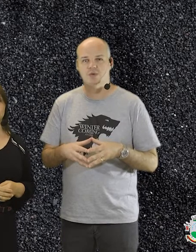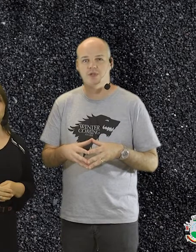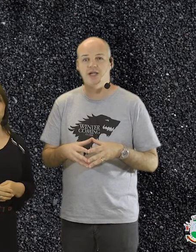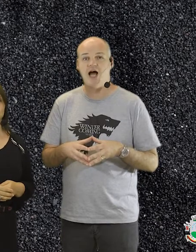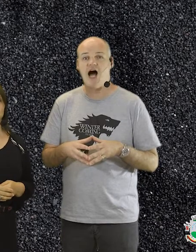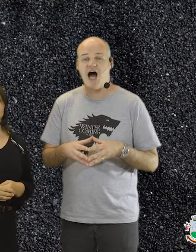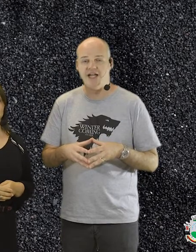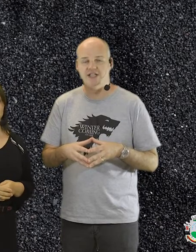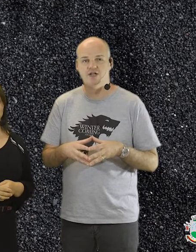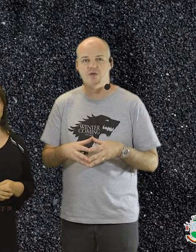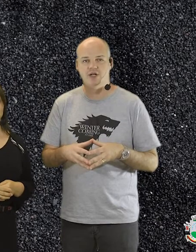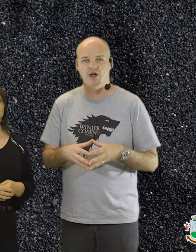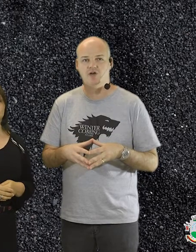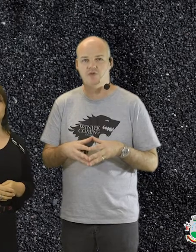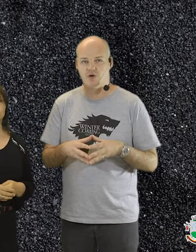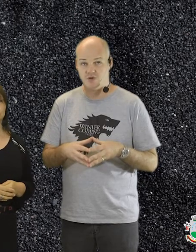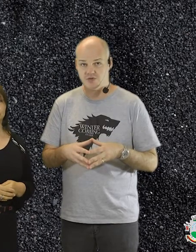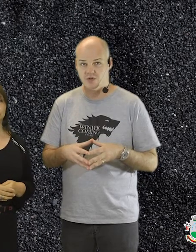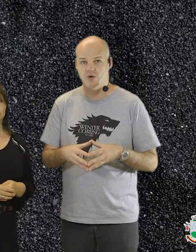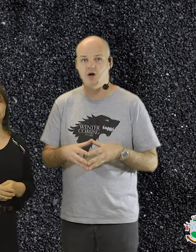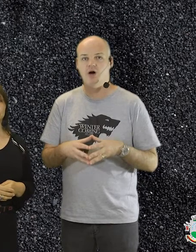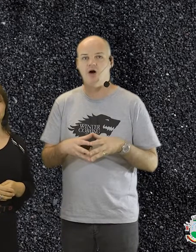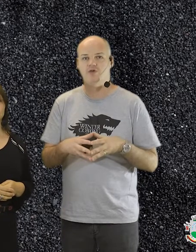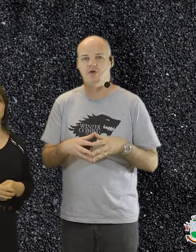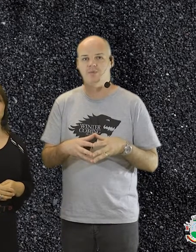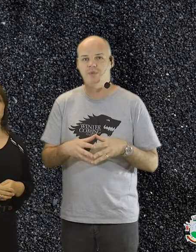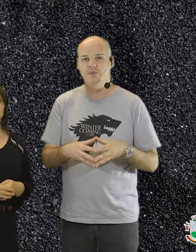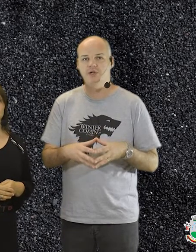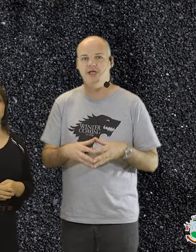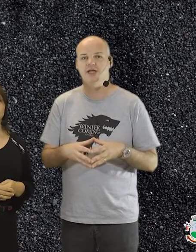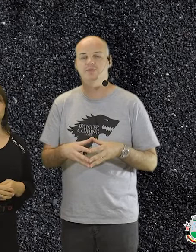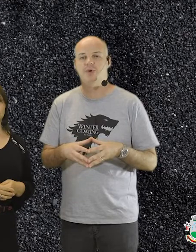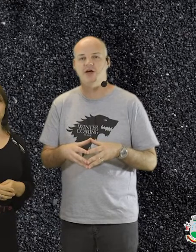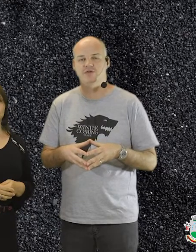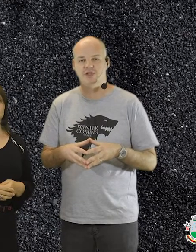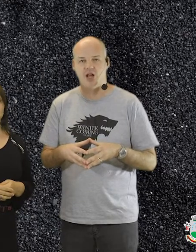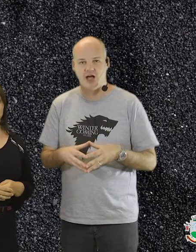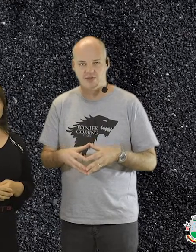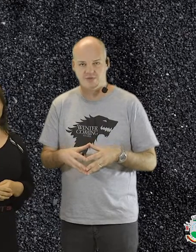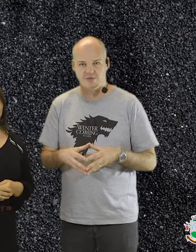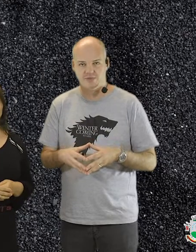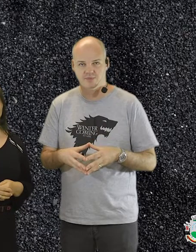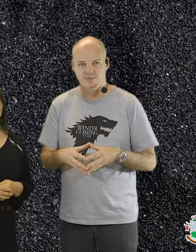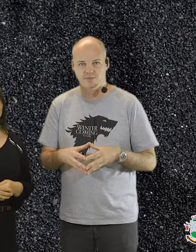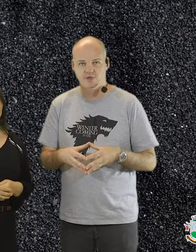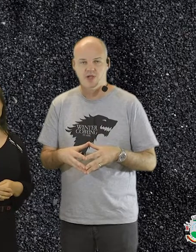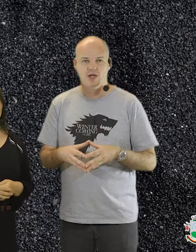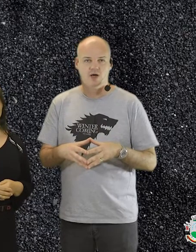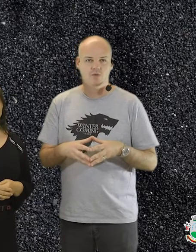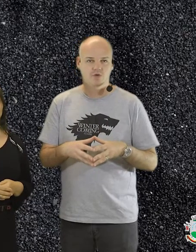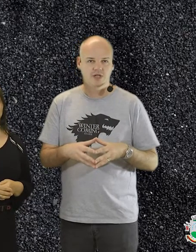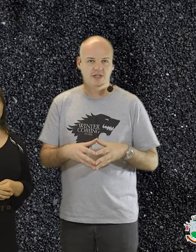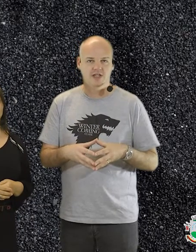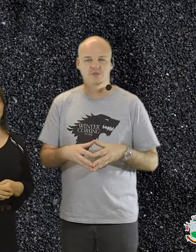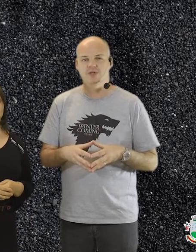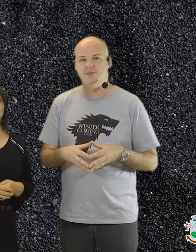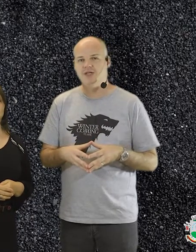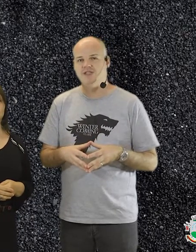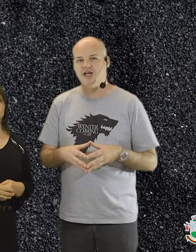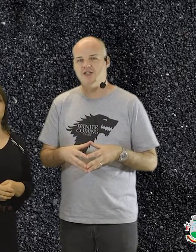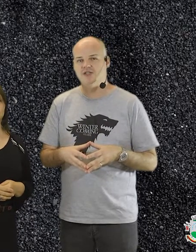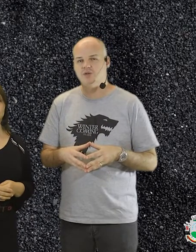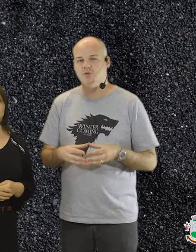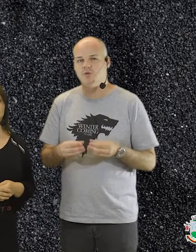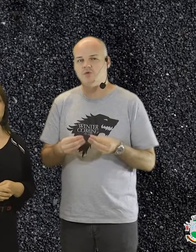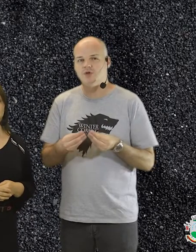an extremely high degree of control over public and private life. O totalitarismo